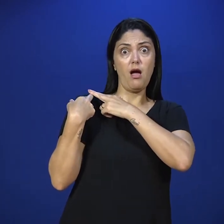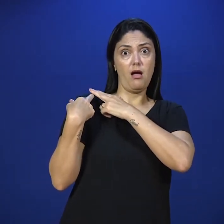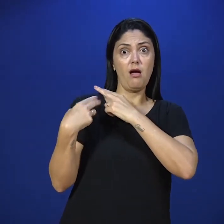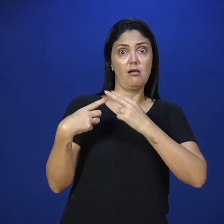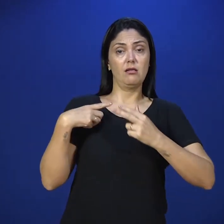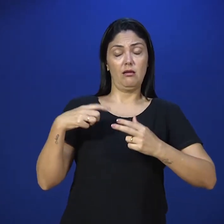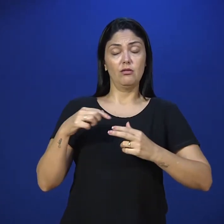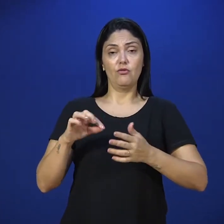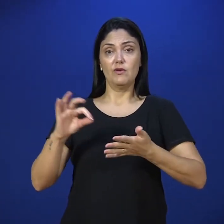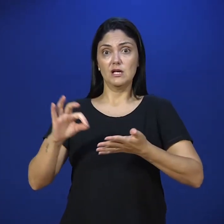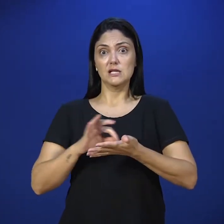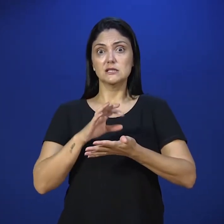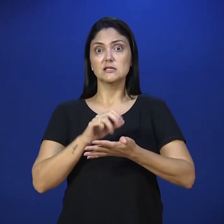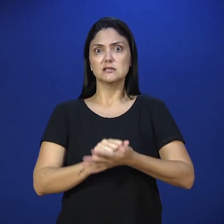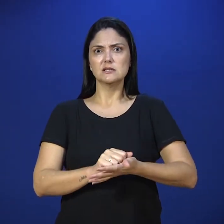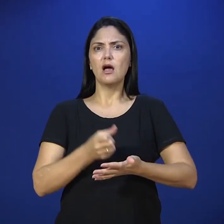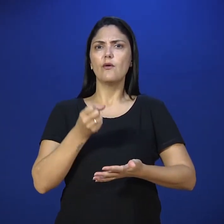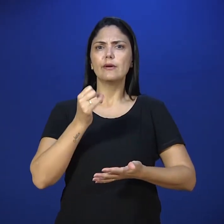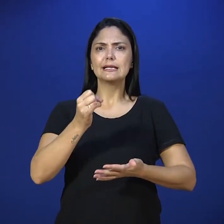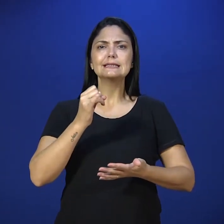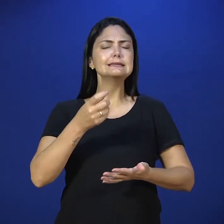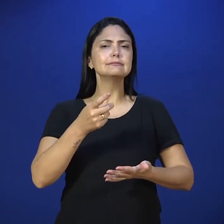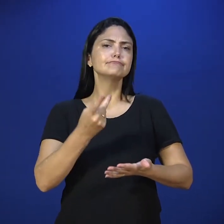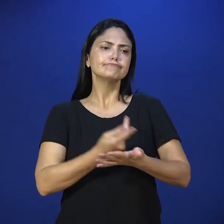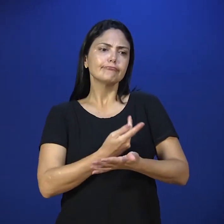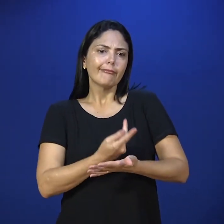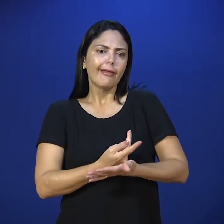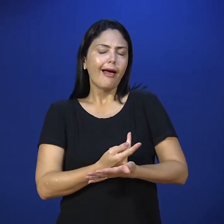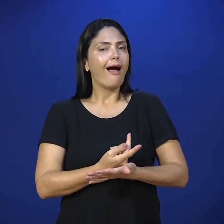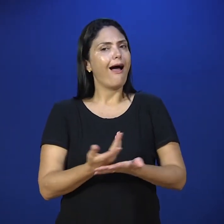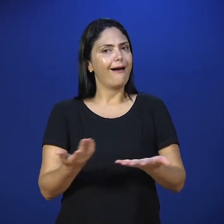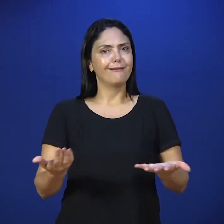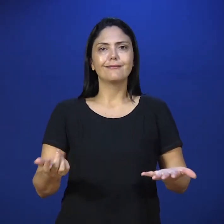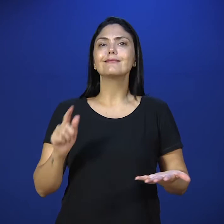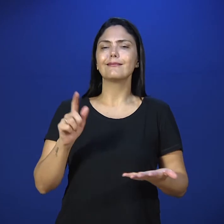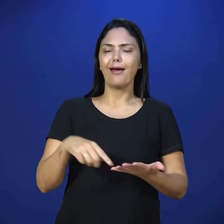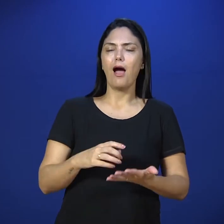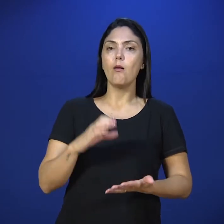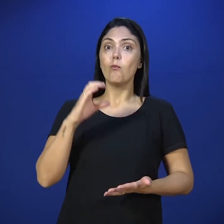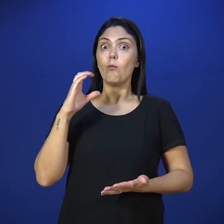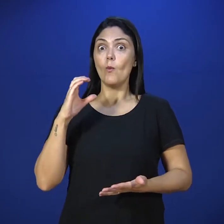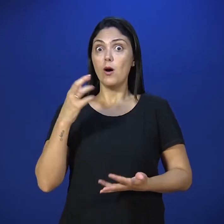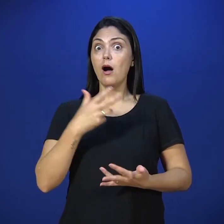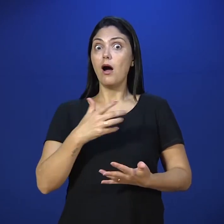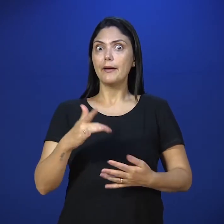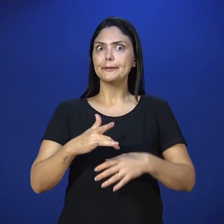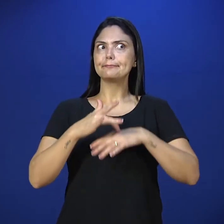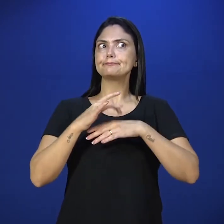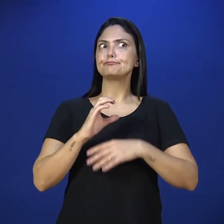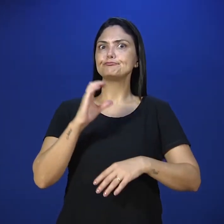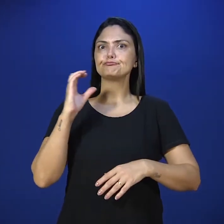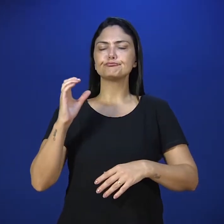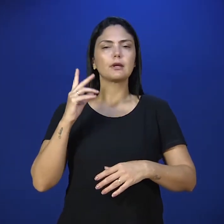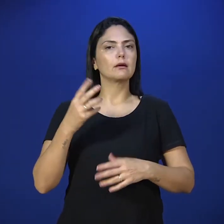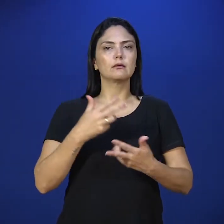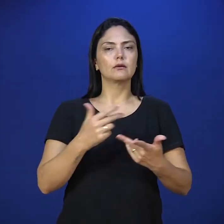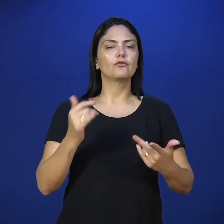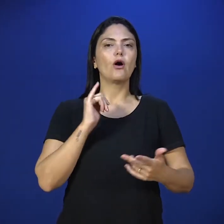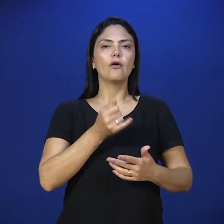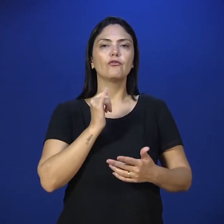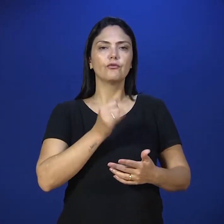na inscrição, arcando com as consequências de eventuais erros ou omissões ou no fornecimento de